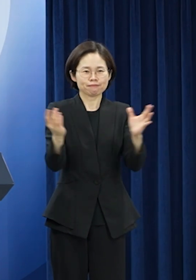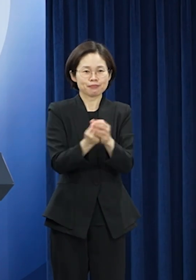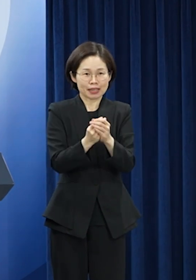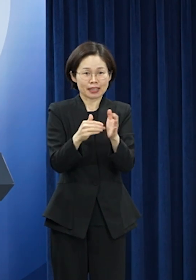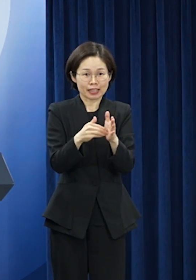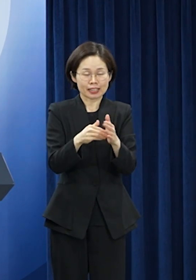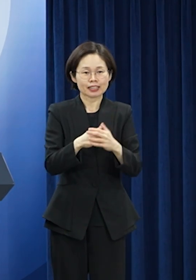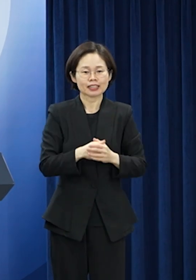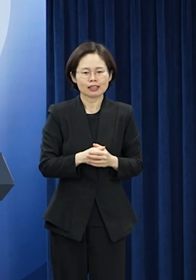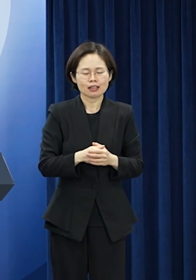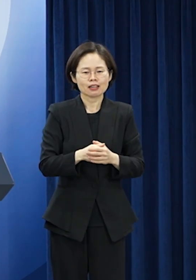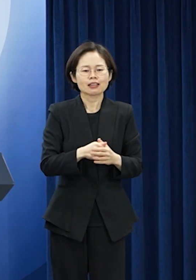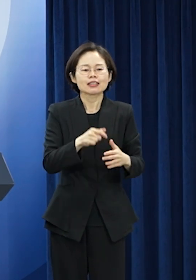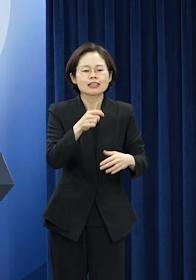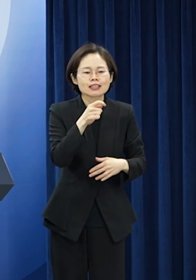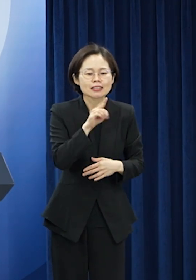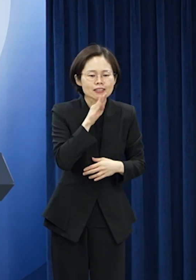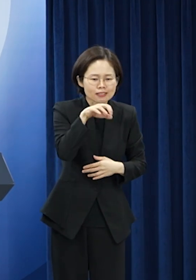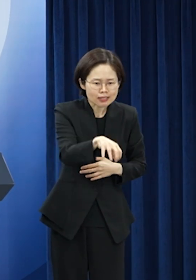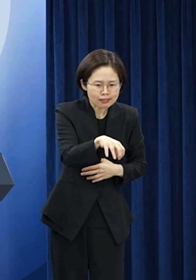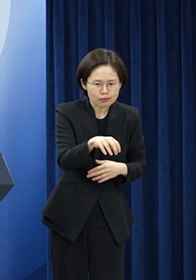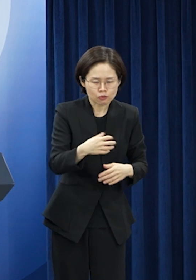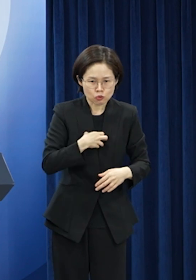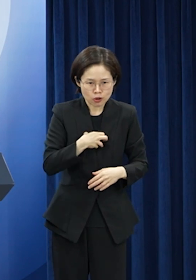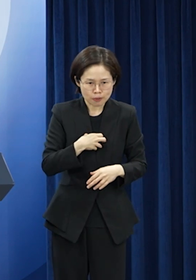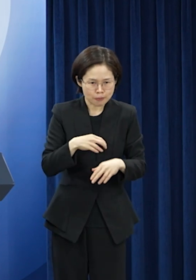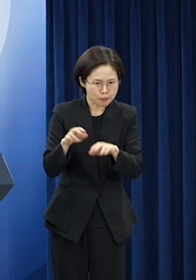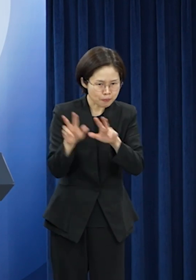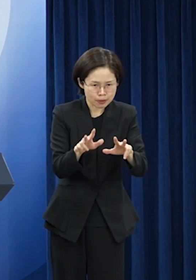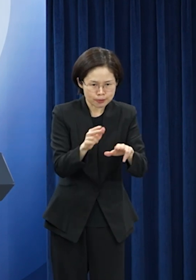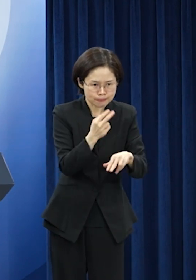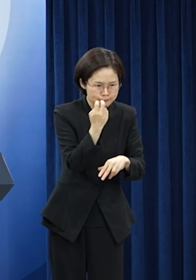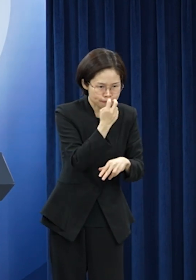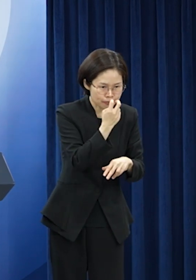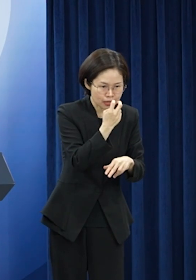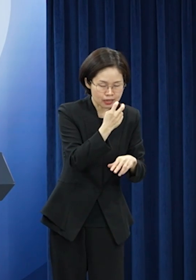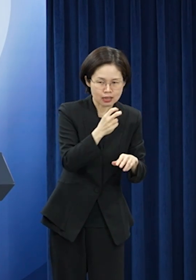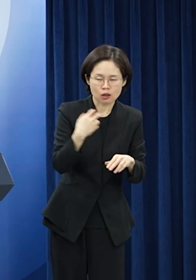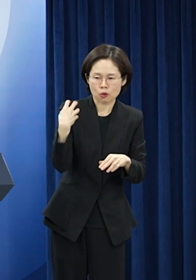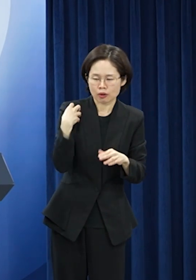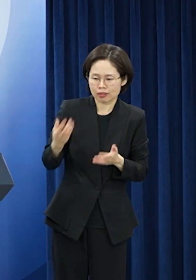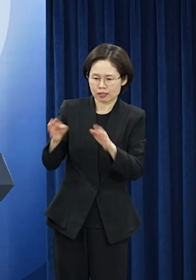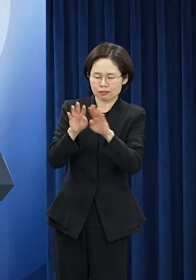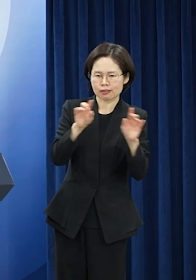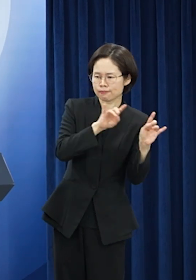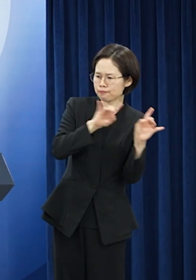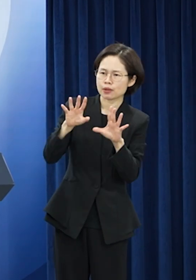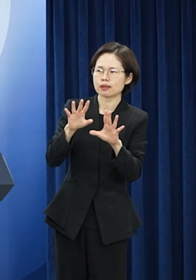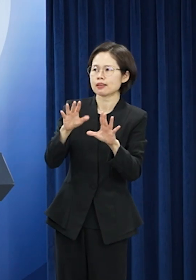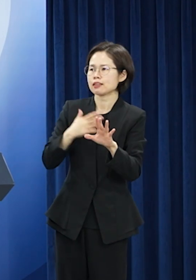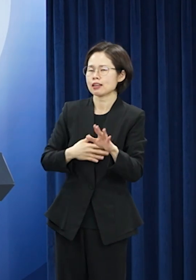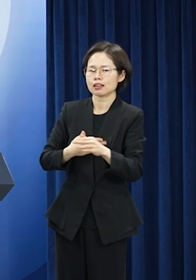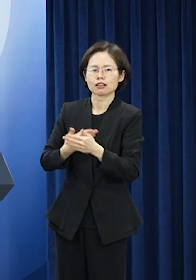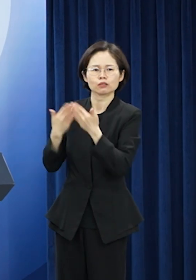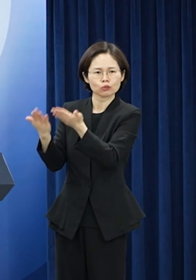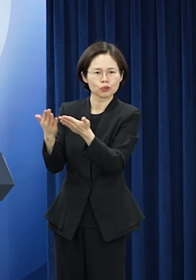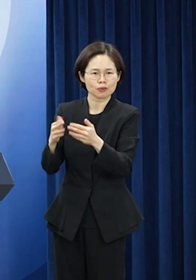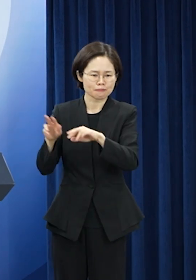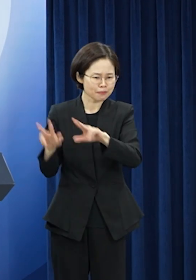현장의 위험 상황을 적기에 확인하고 관계 기관에 전달하여 현장 대응이 신속히